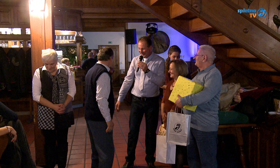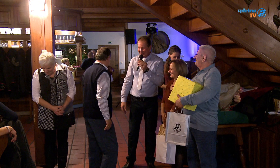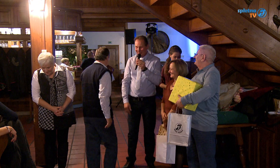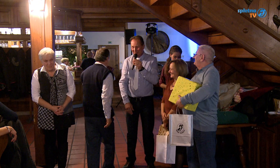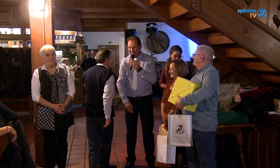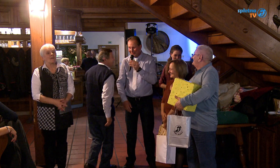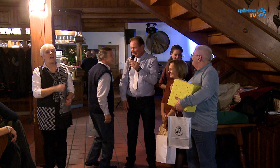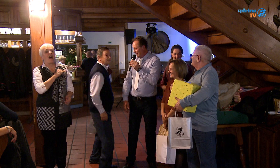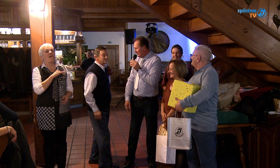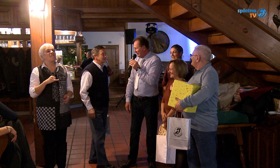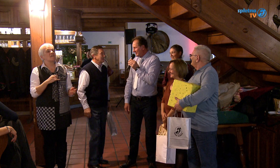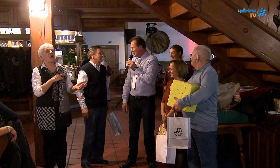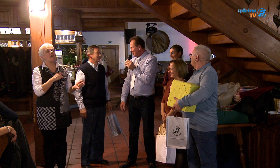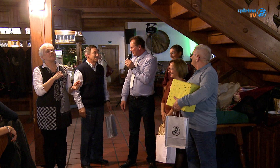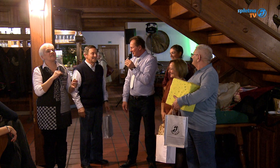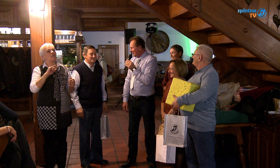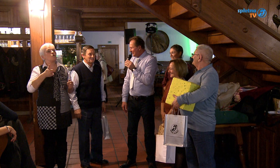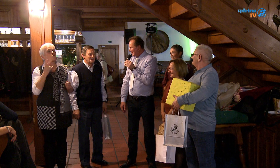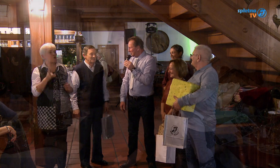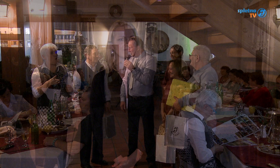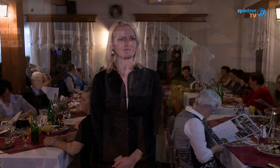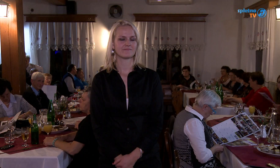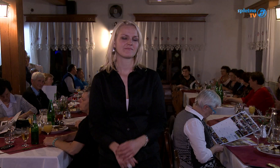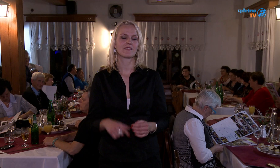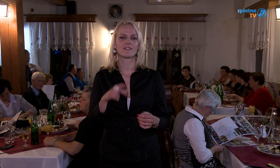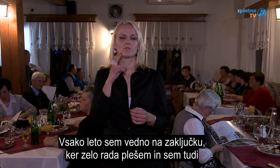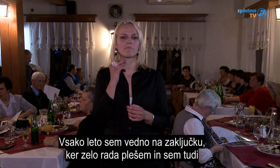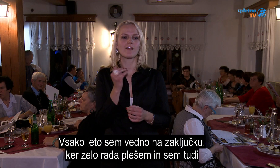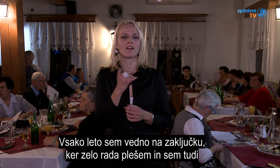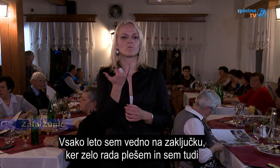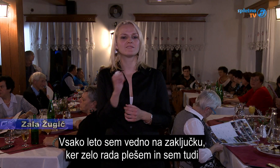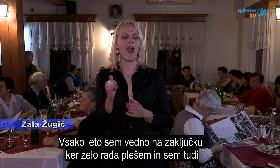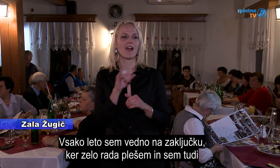Zakaj Franc Jurko? Zato, ker...